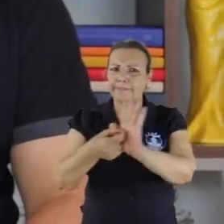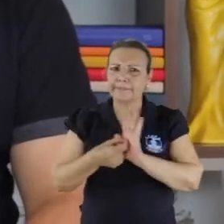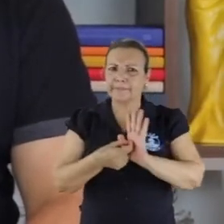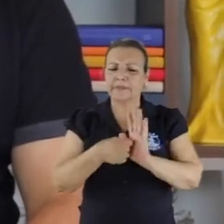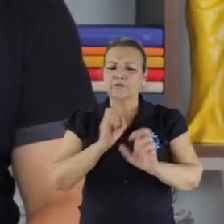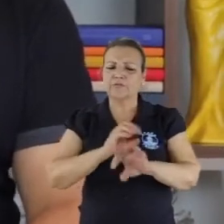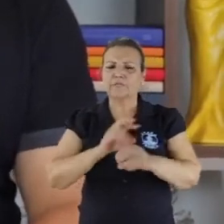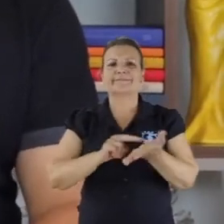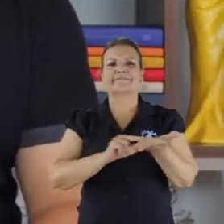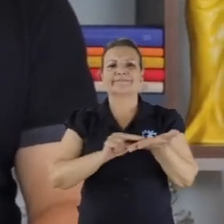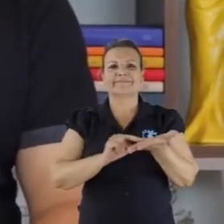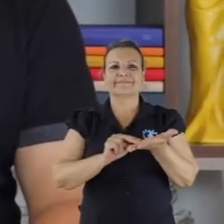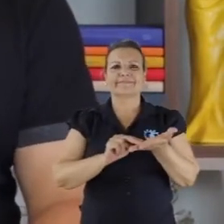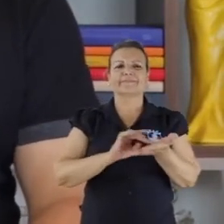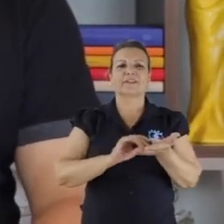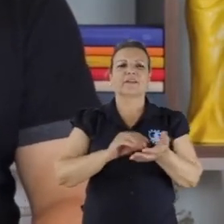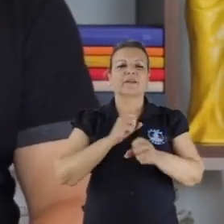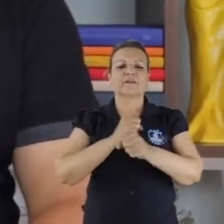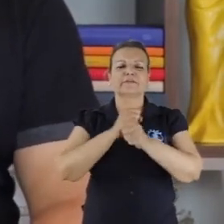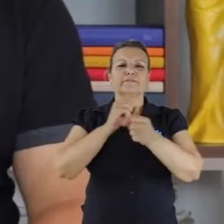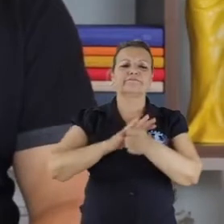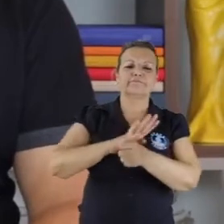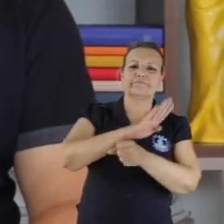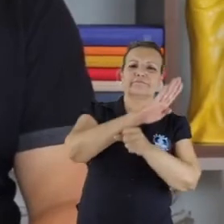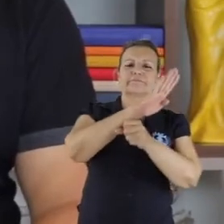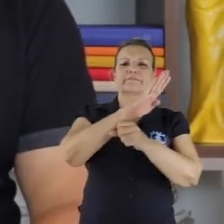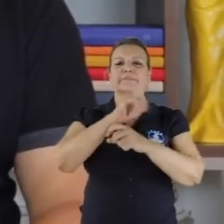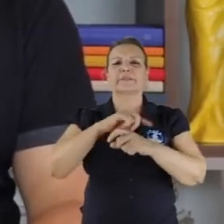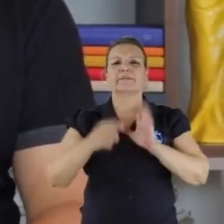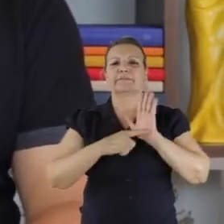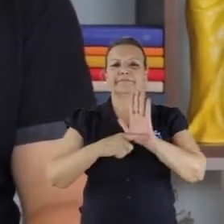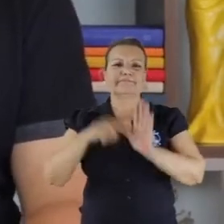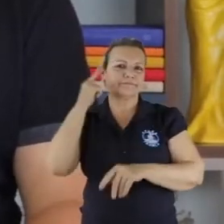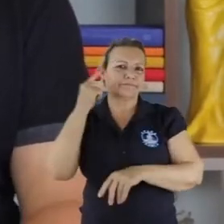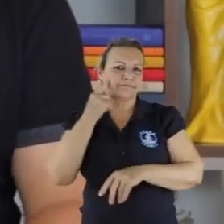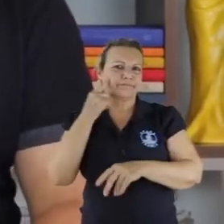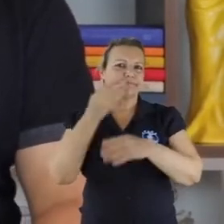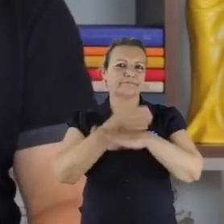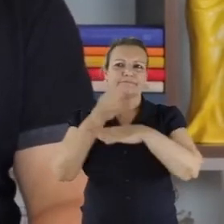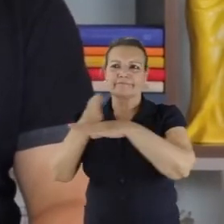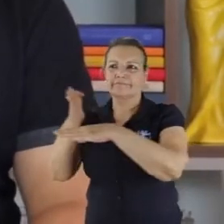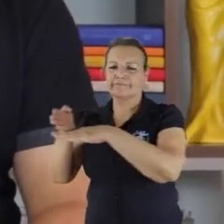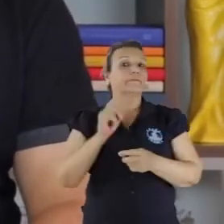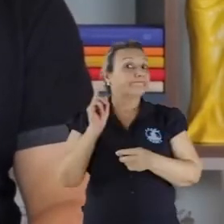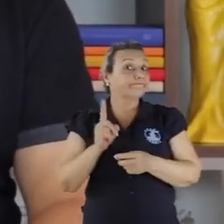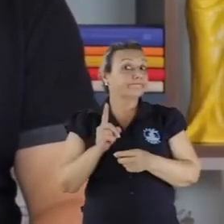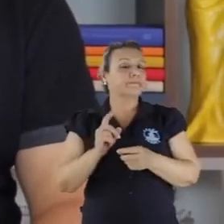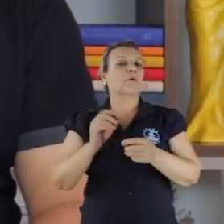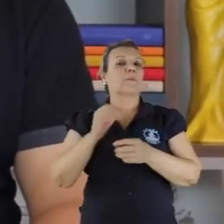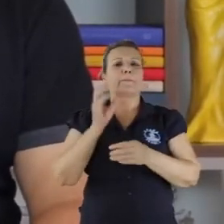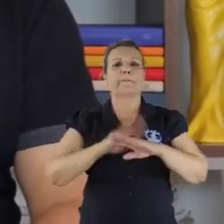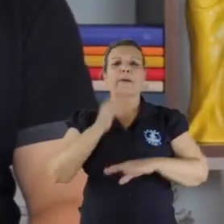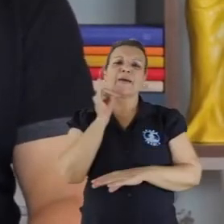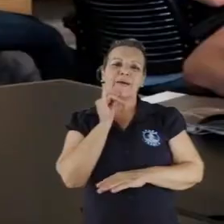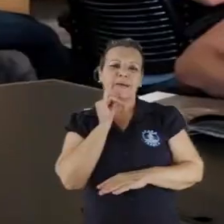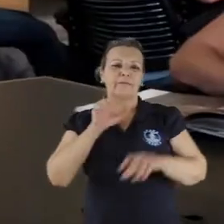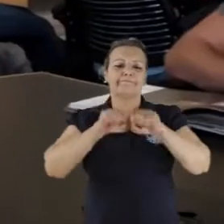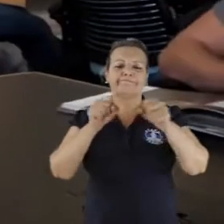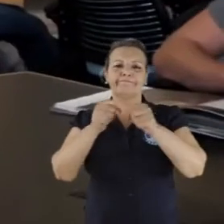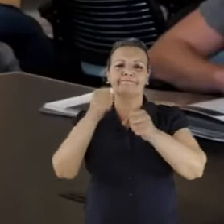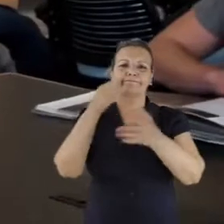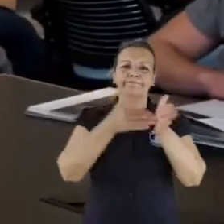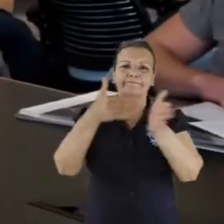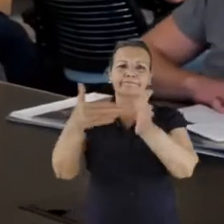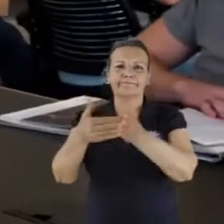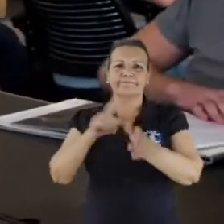que propuseram o ensino de braille ou a construção de rampas como propostas para melhorar a rotina dos surdos. Esse